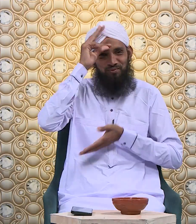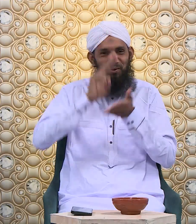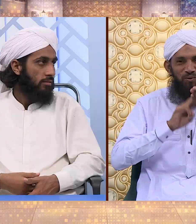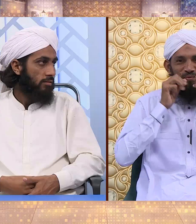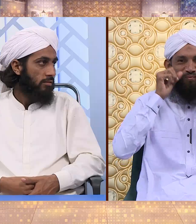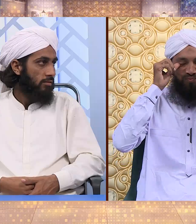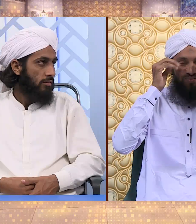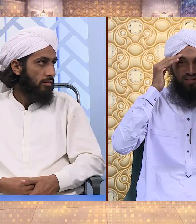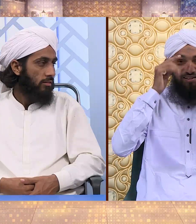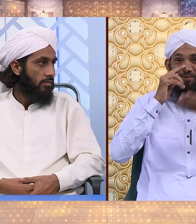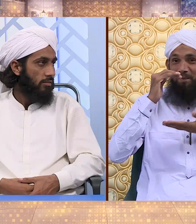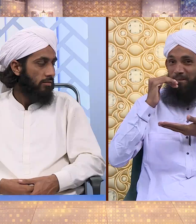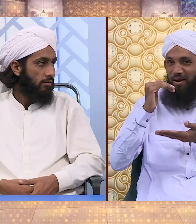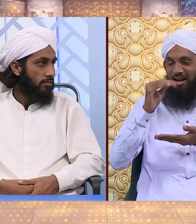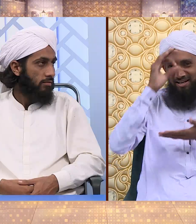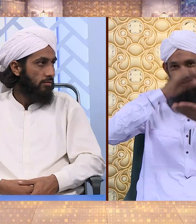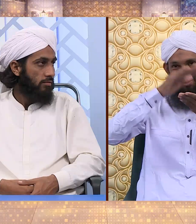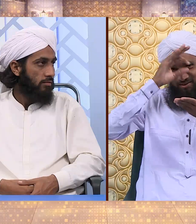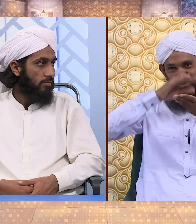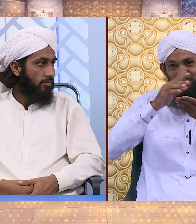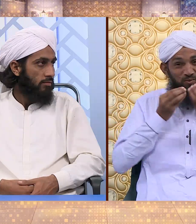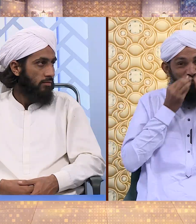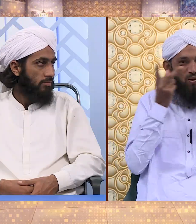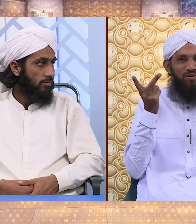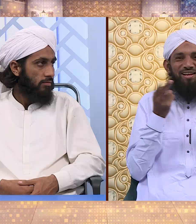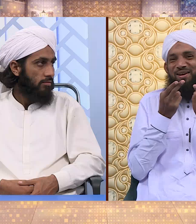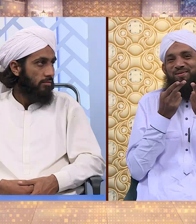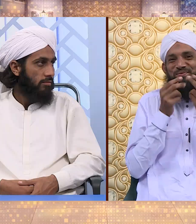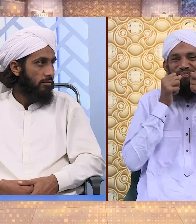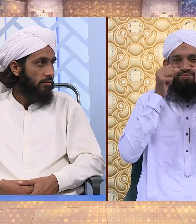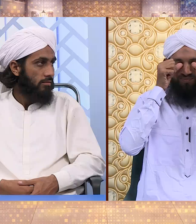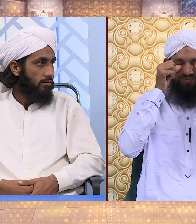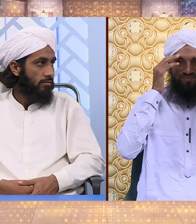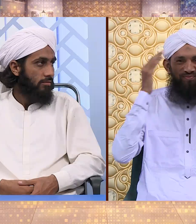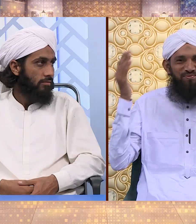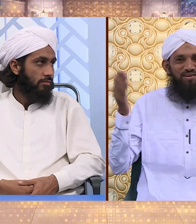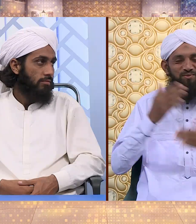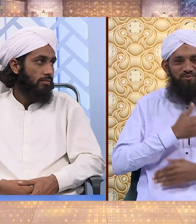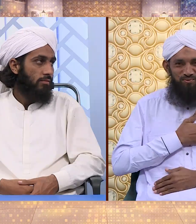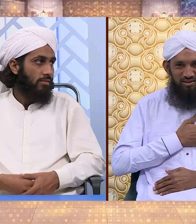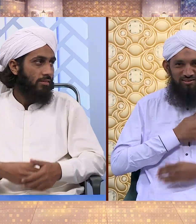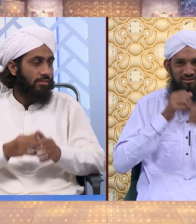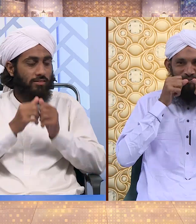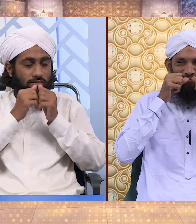زہرہِ کلی جس میں حسین اور حسن پھول صلو علی الحبیب صلی اللہ علیہ وآلہ